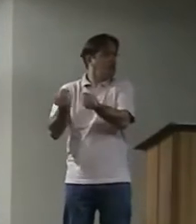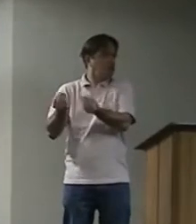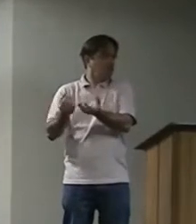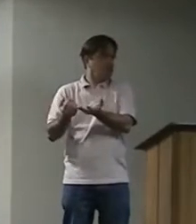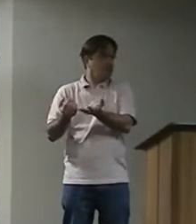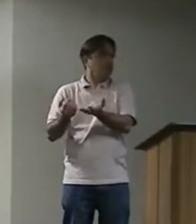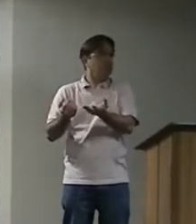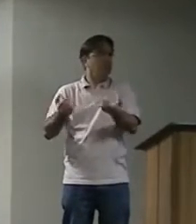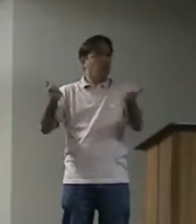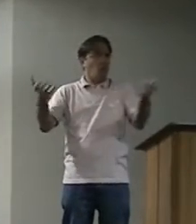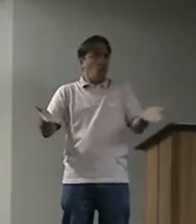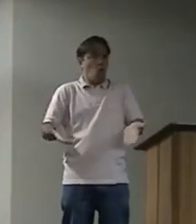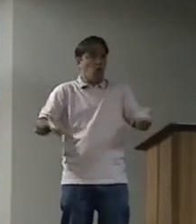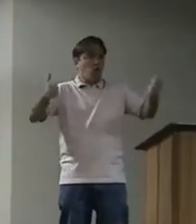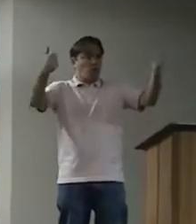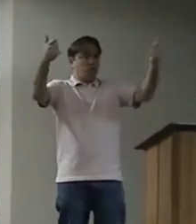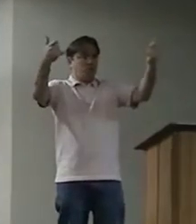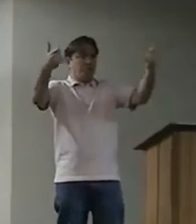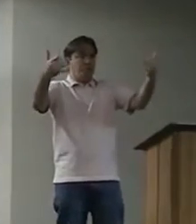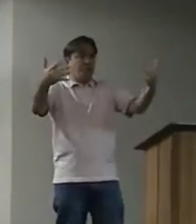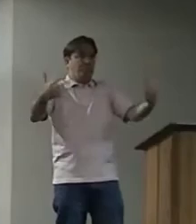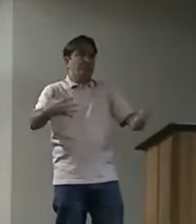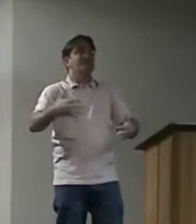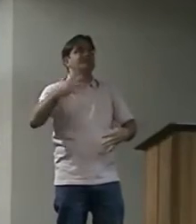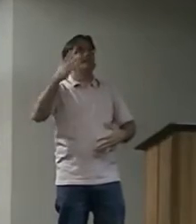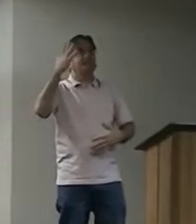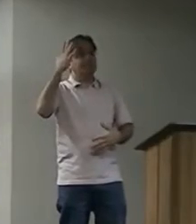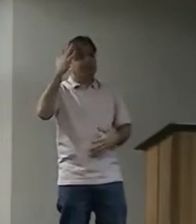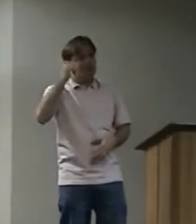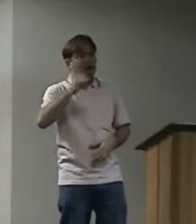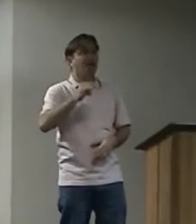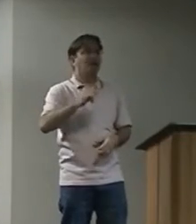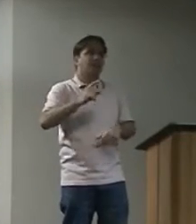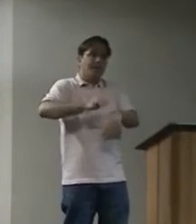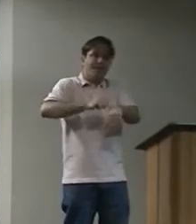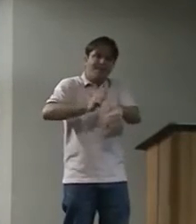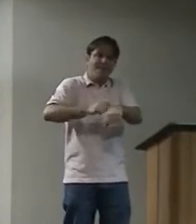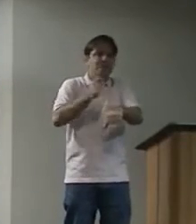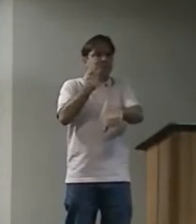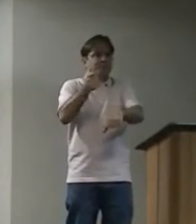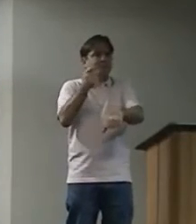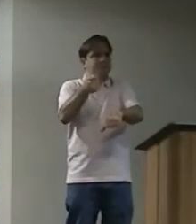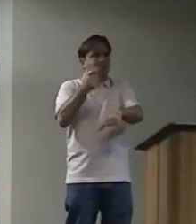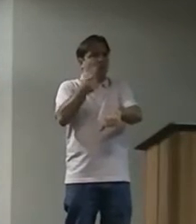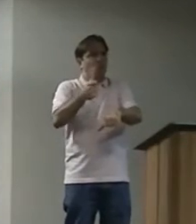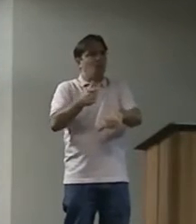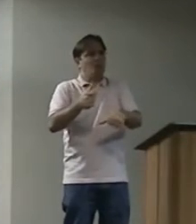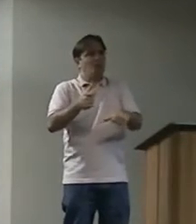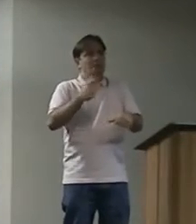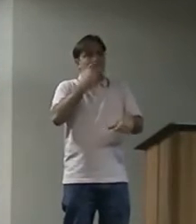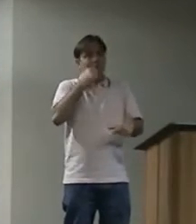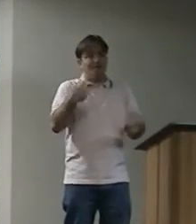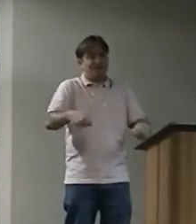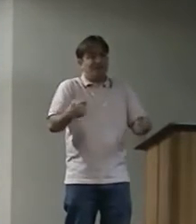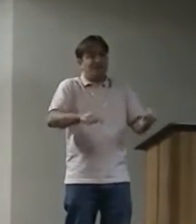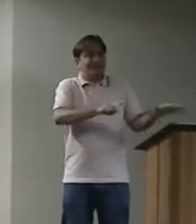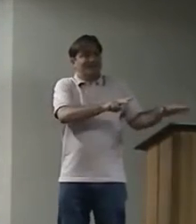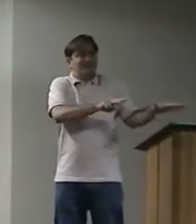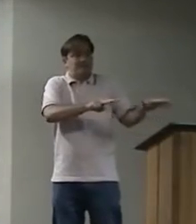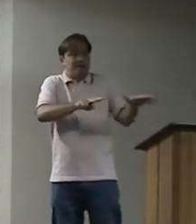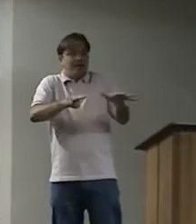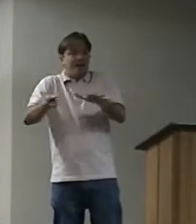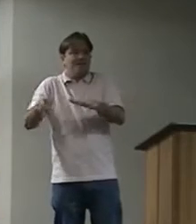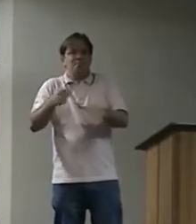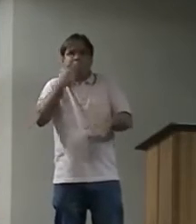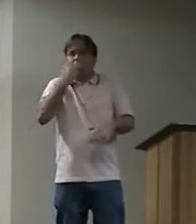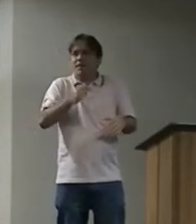que a gente possa, seria semanas de discussão se a gente fosse falar a respeito dessa situação, mas eu trouxe alguns